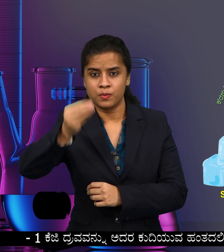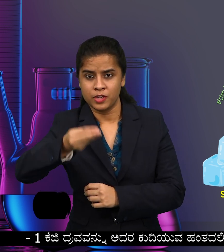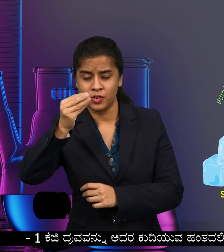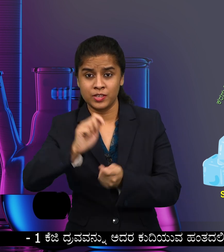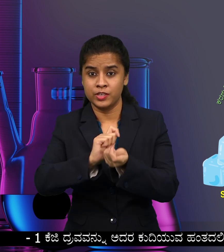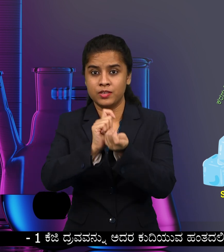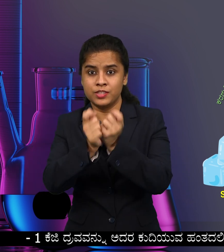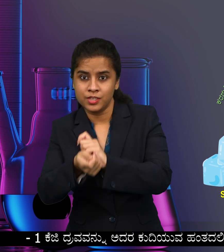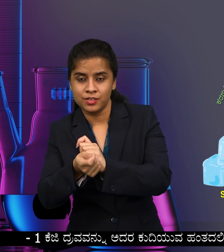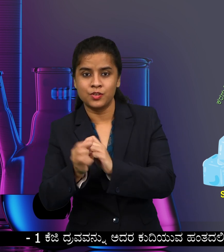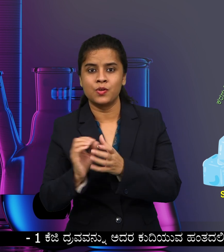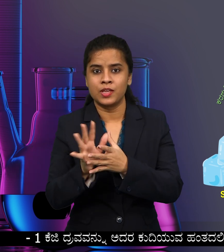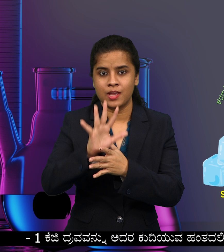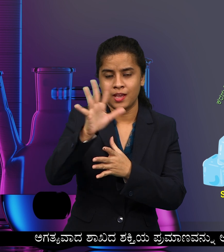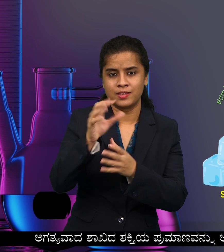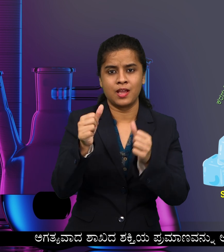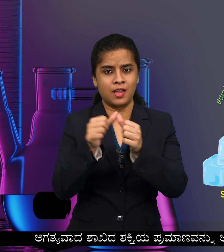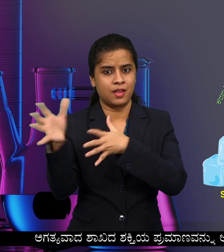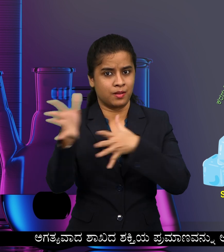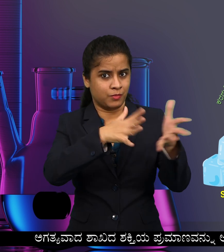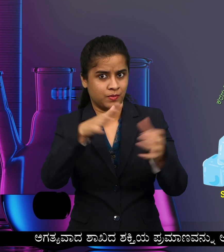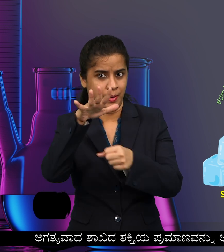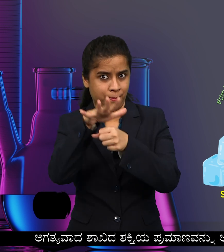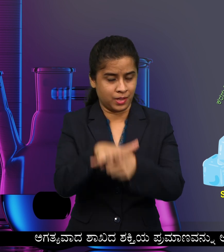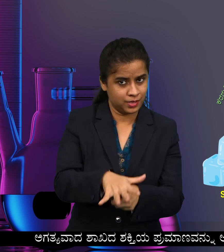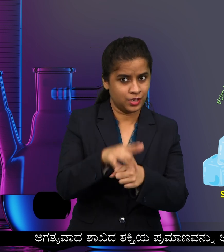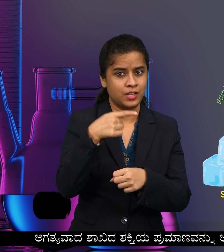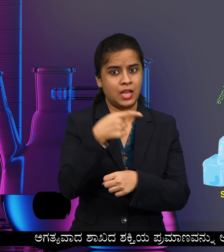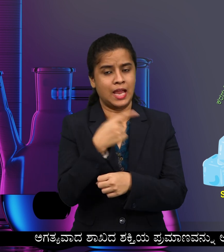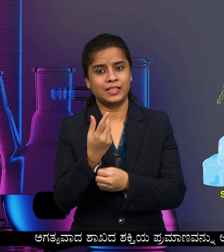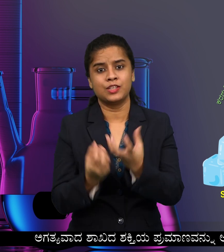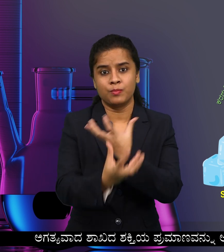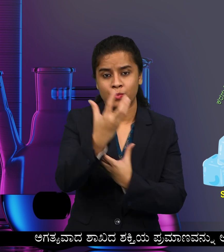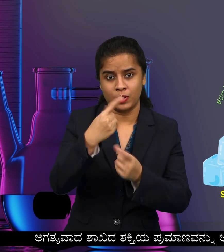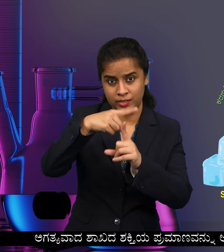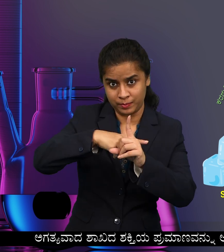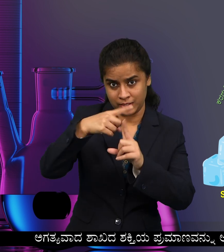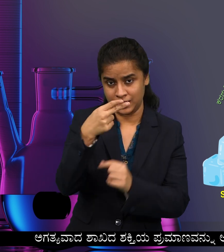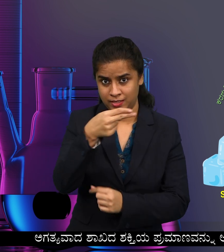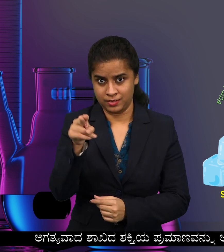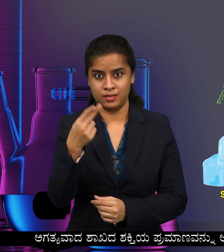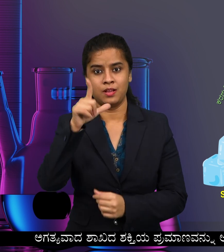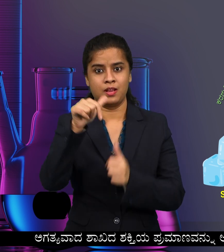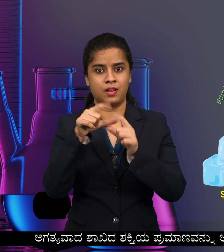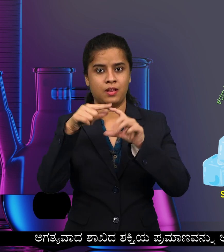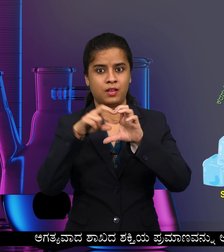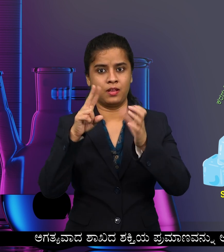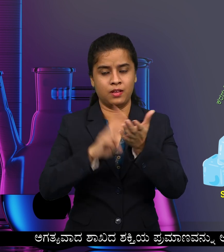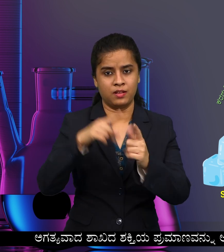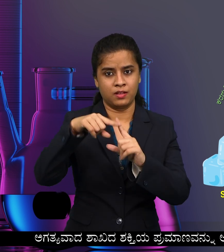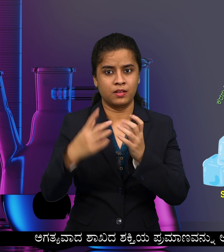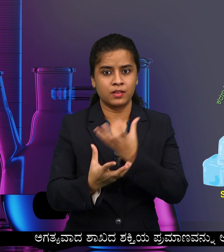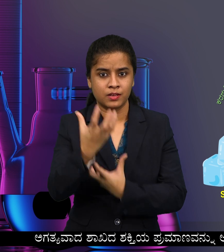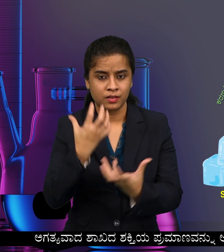ಒತ್ತಡದಲ್ಲಿ ಅನಿಲವಾಗಿ ಬದಲಾಯಿಸಲು ಅಗತ್ಯವಾದ ಶಾಖದ ಶಕ್ತಿಯ ಪ್ರಮಾಣವನ್ನು ಆವಿಯಾಗುವಿಕೆಯ